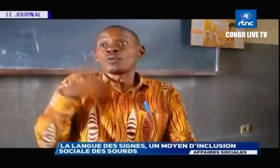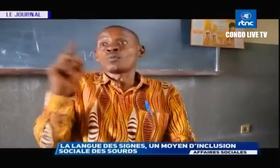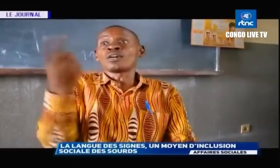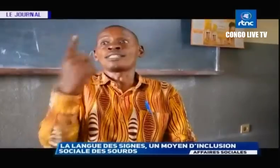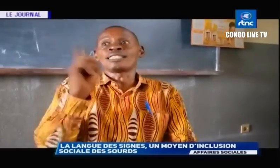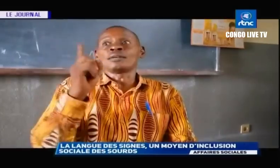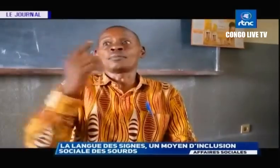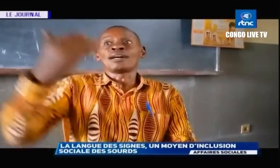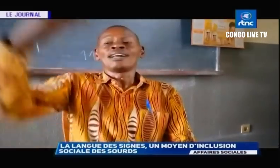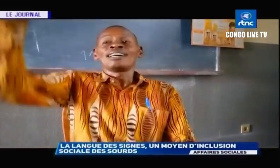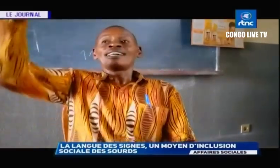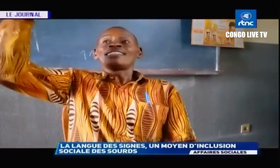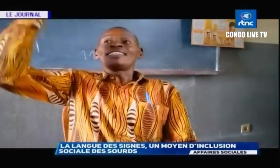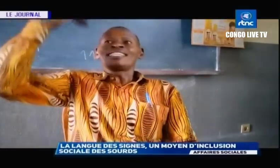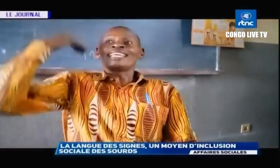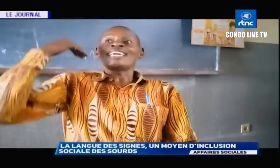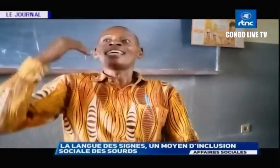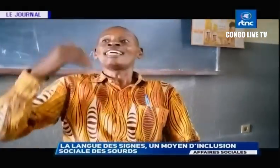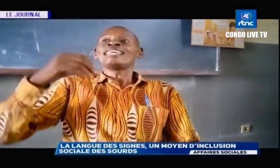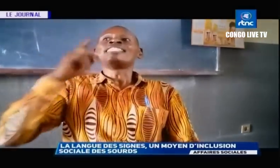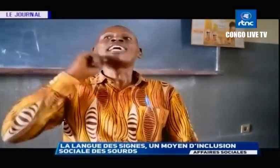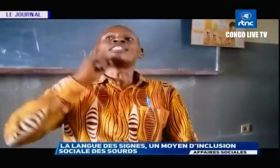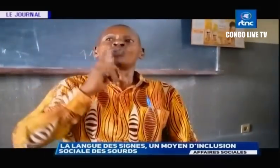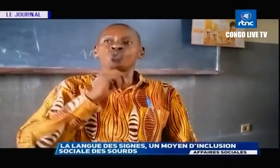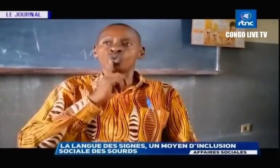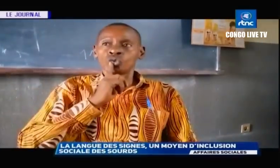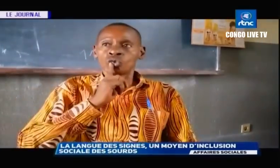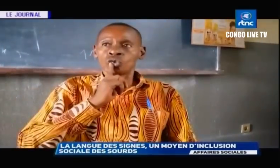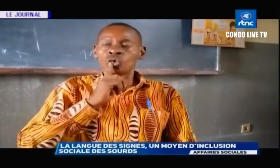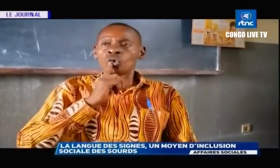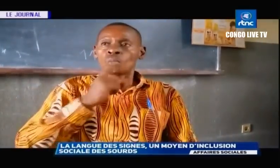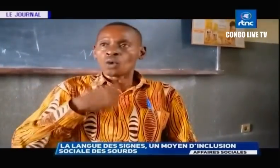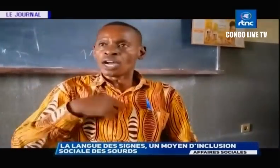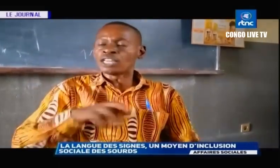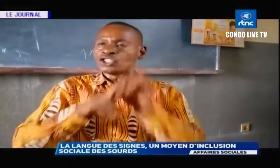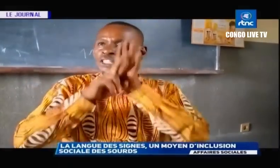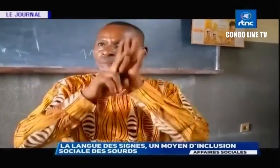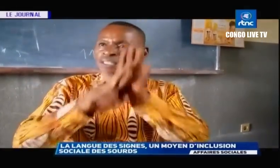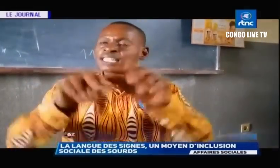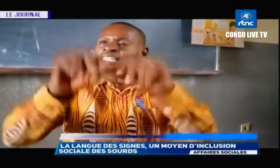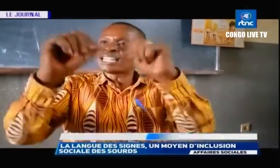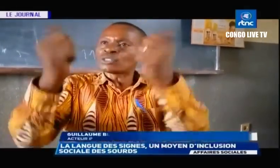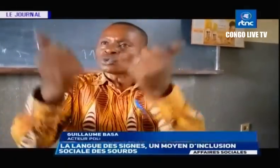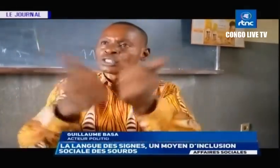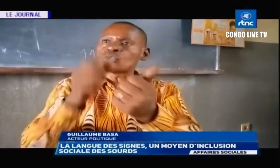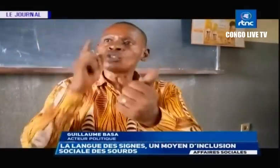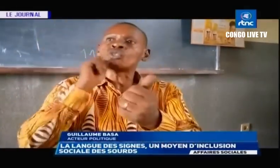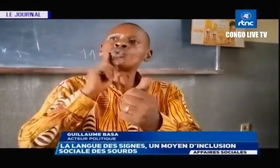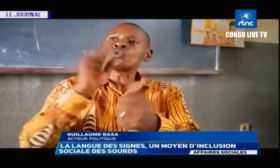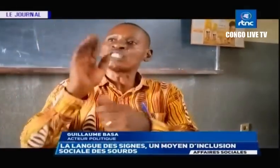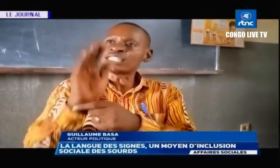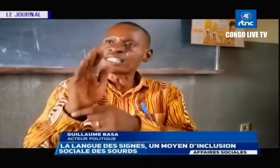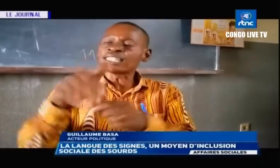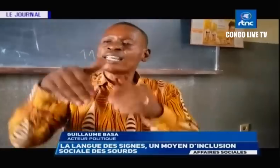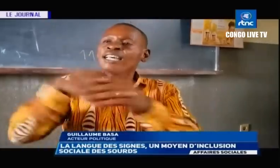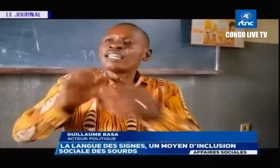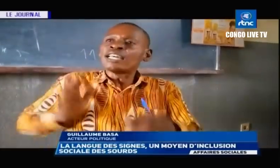Les plus ambitieux, eux, ont embrassé la carrière politique. Moi, c'est le président de l'association du Sud-Ouest et un